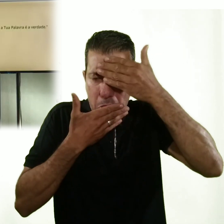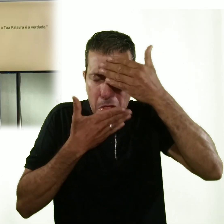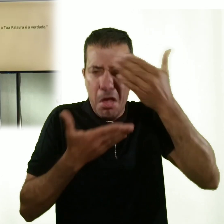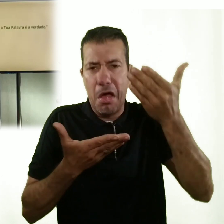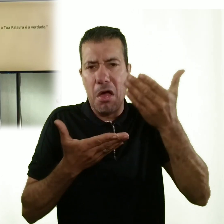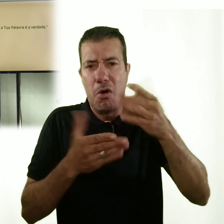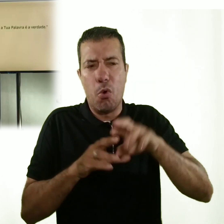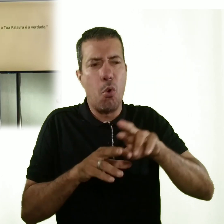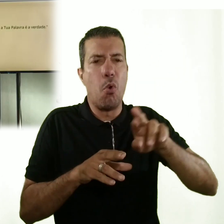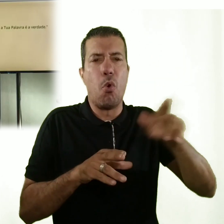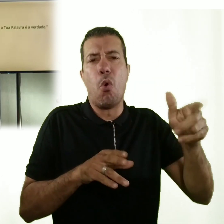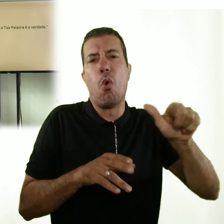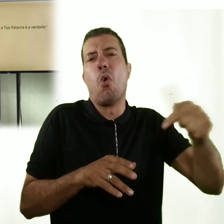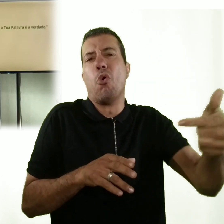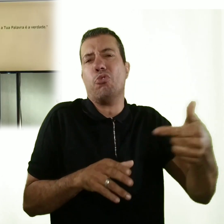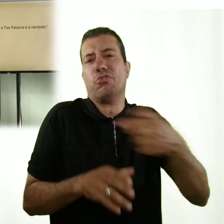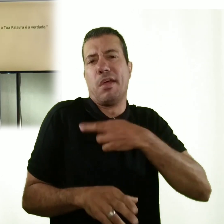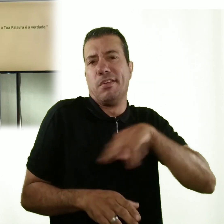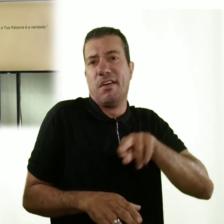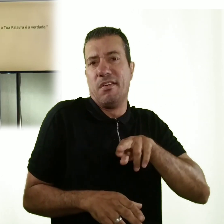dizer que o livro dele não é a verdade.